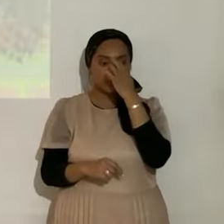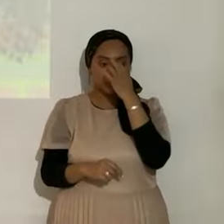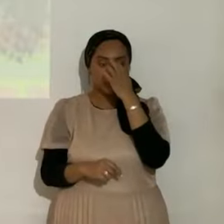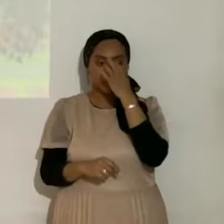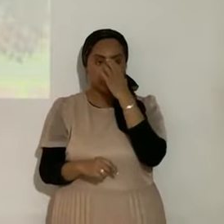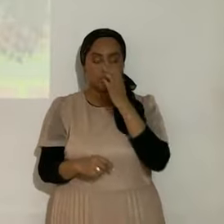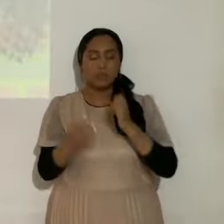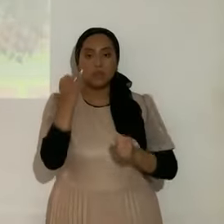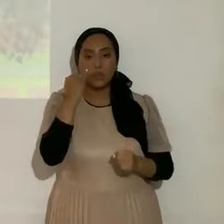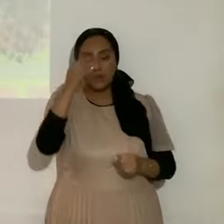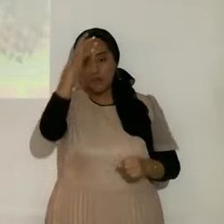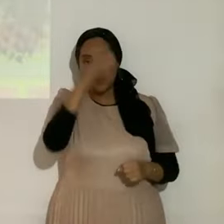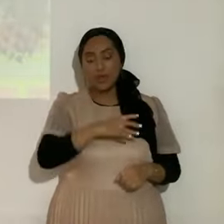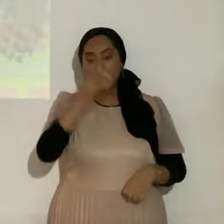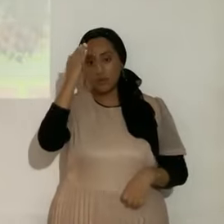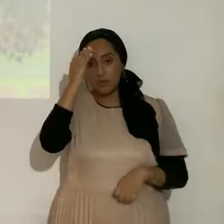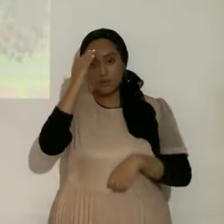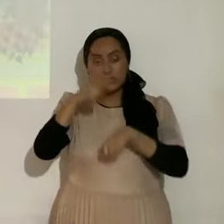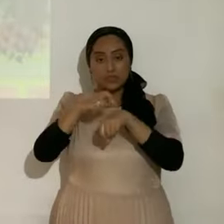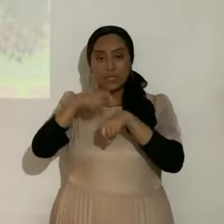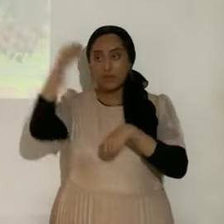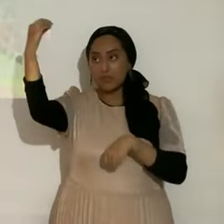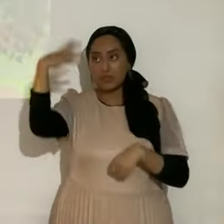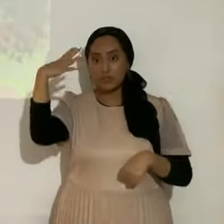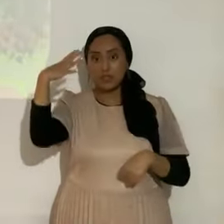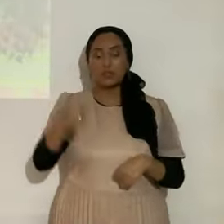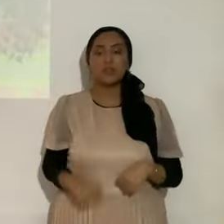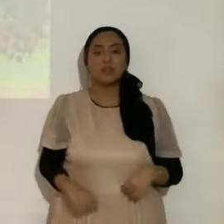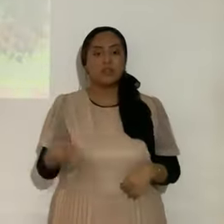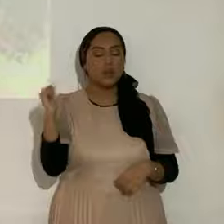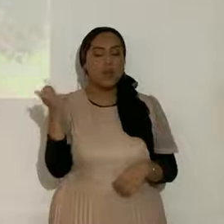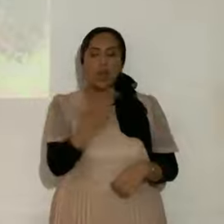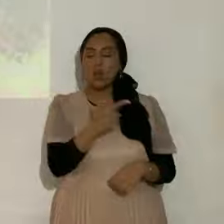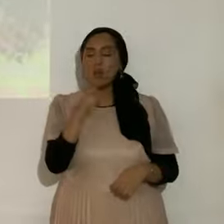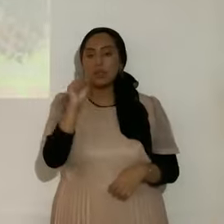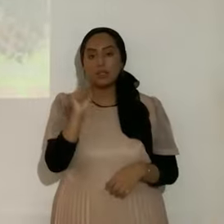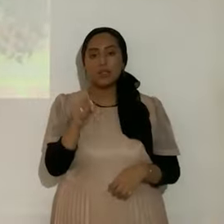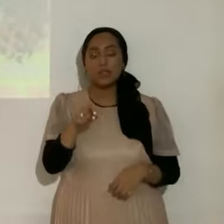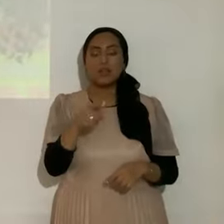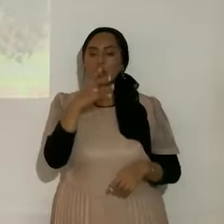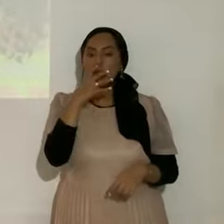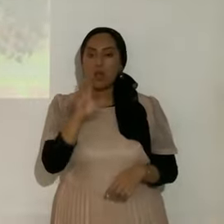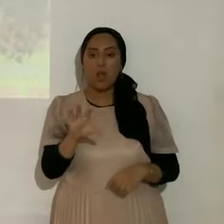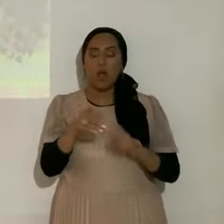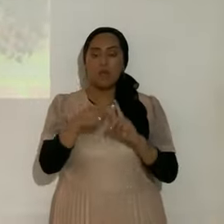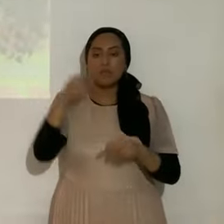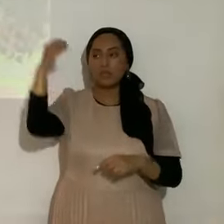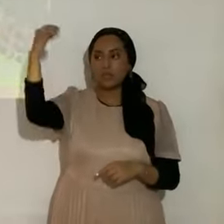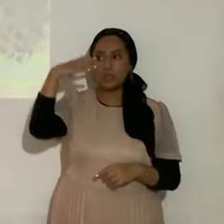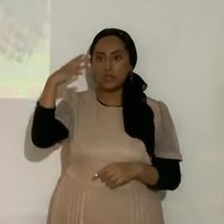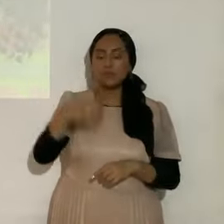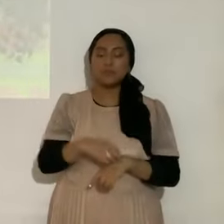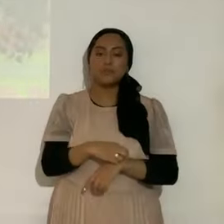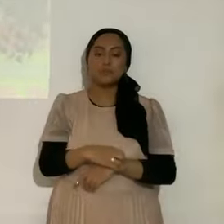pues si el hombre conoce el tiempo del sol, todos necesitamos de su calor. Necesitamos